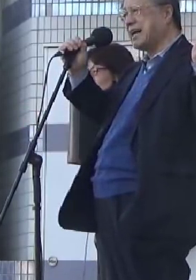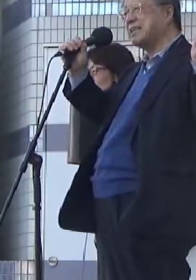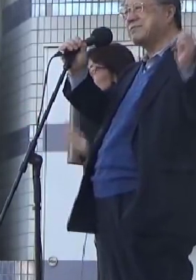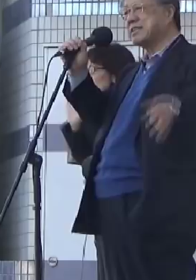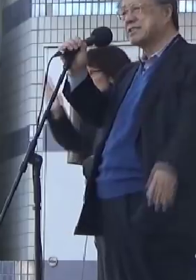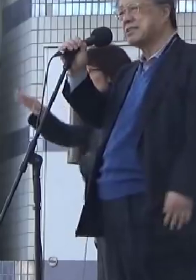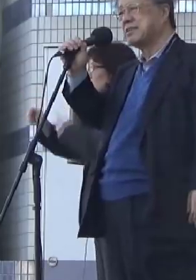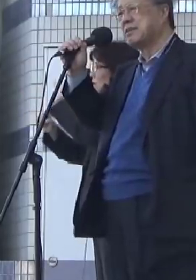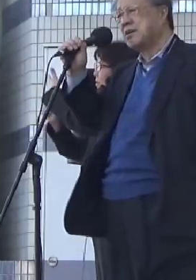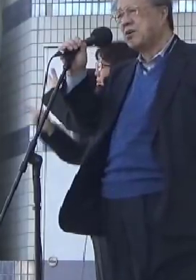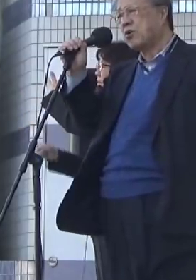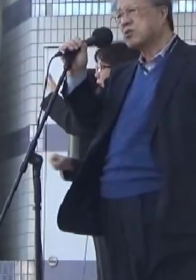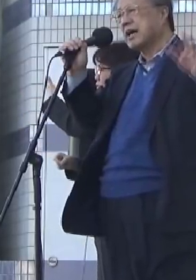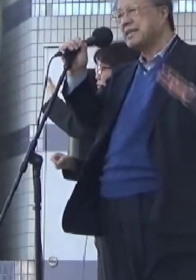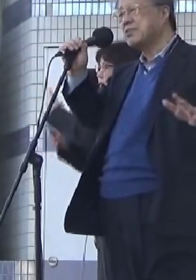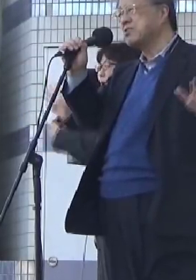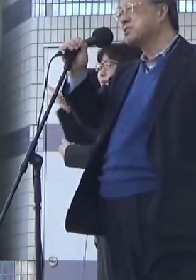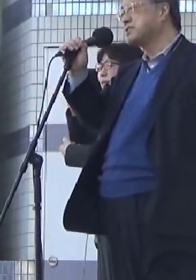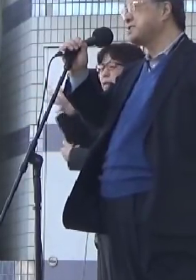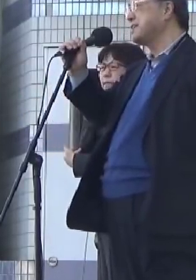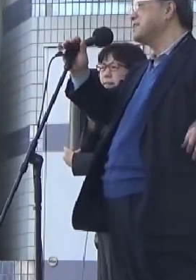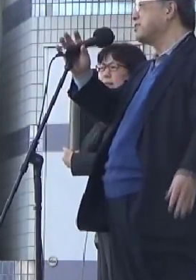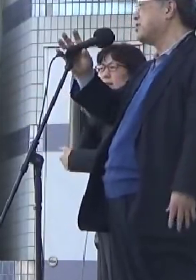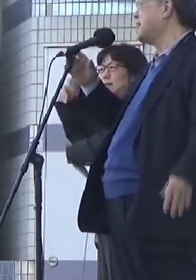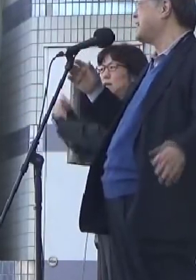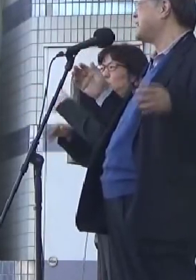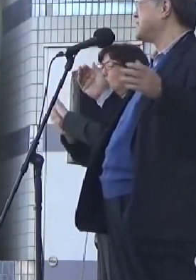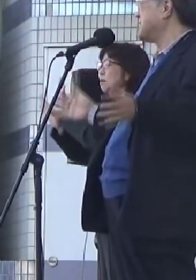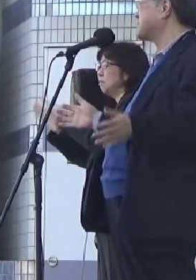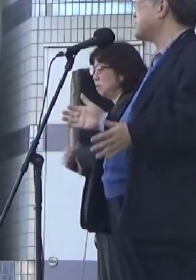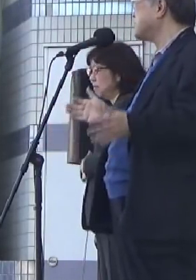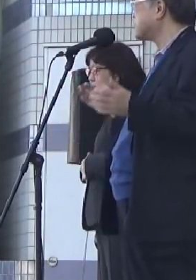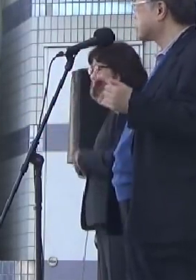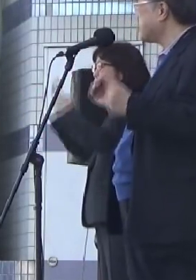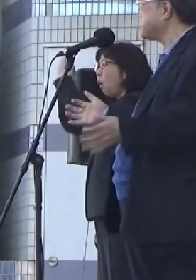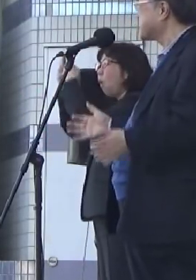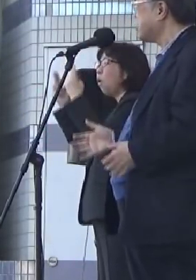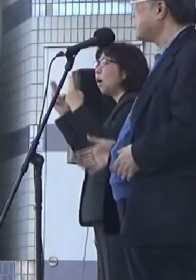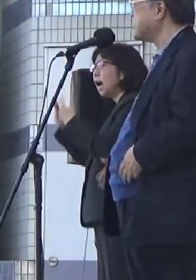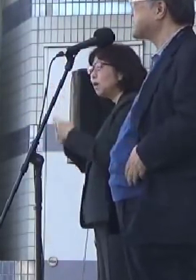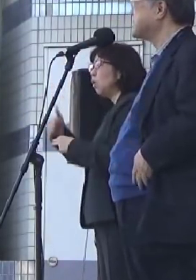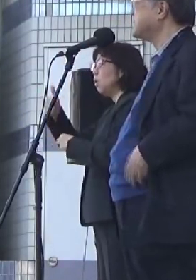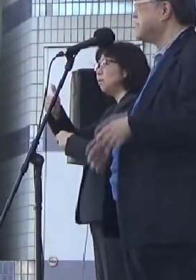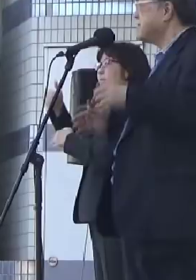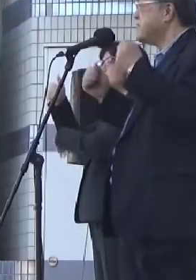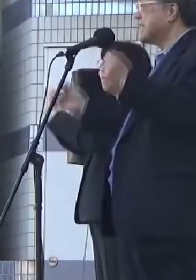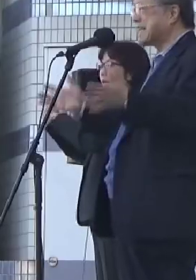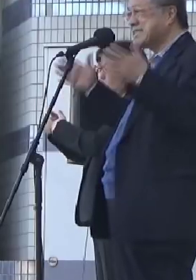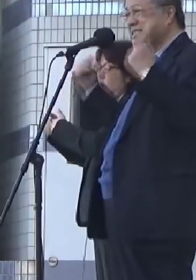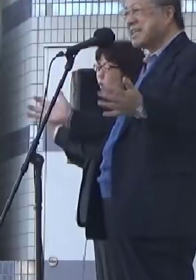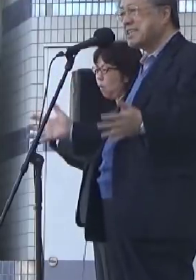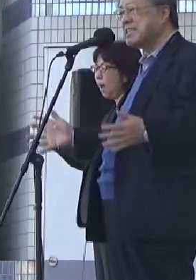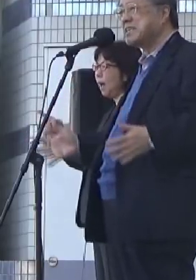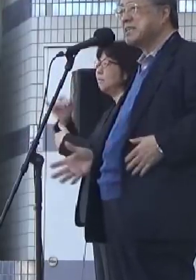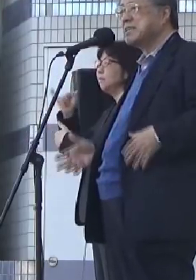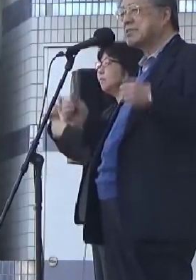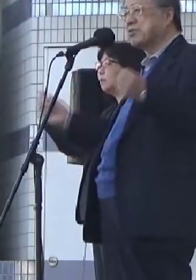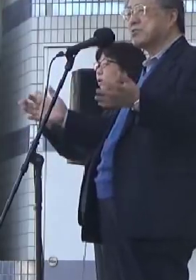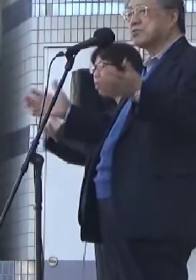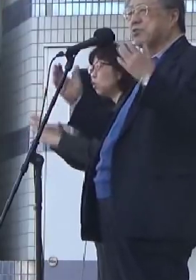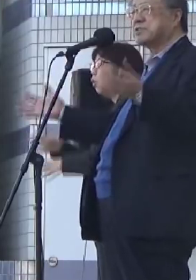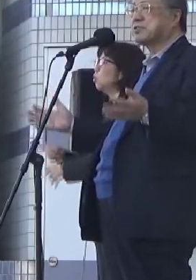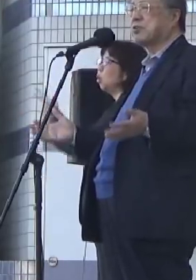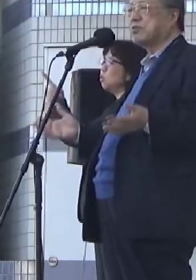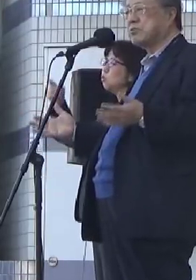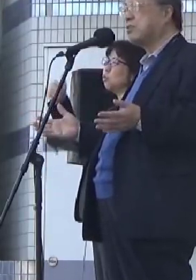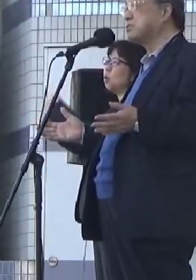挙があります。北海道の知事選挙は野党の統一候補です。皆さんぜひ野